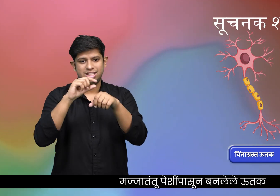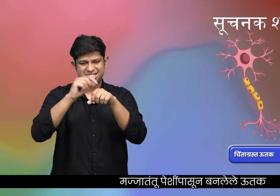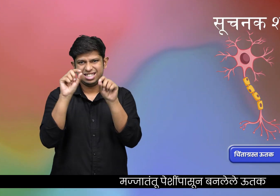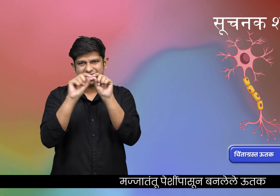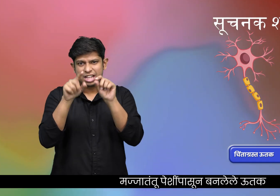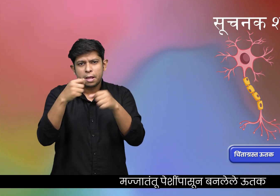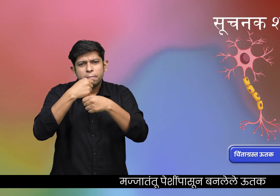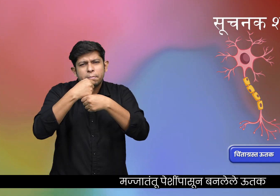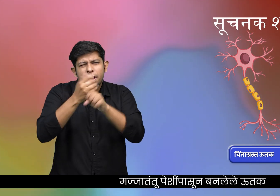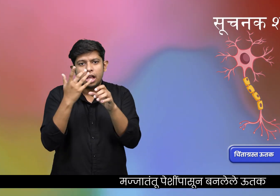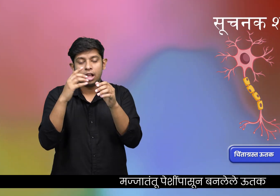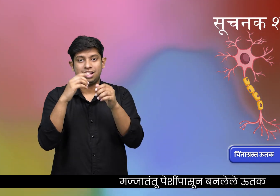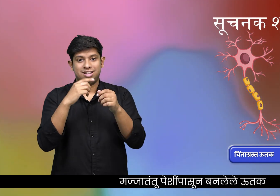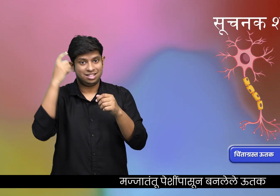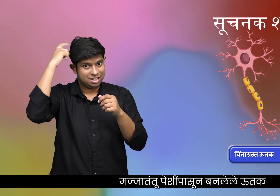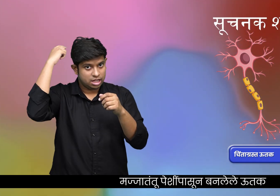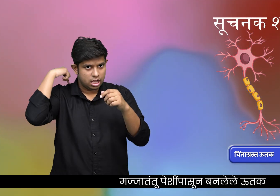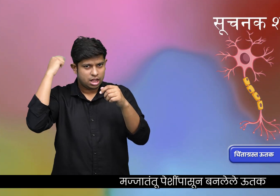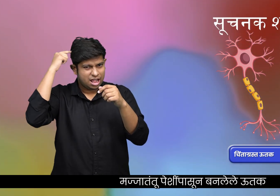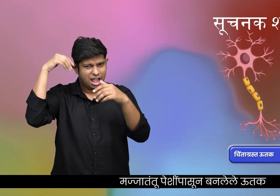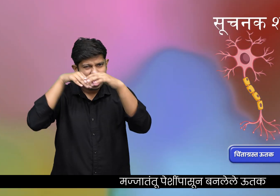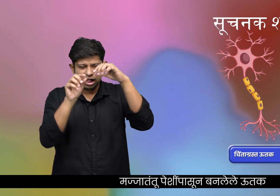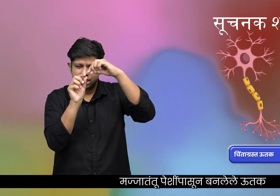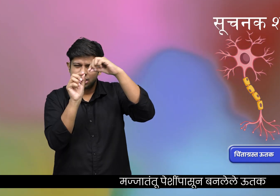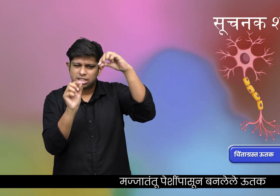मज्जातंतू पेशींपासून बनवलेले ऊतक.